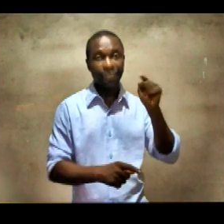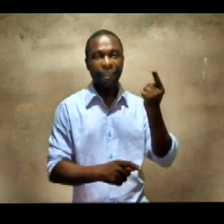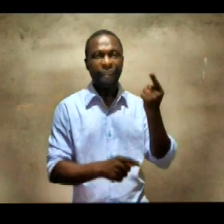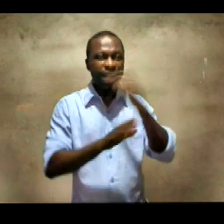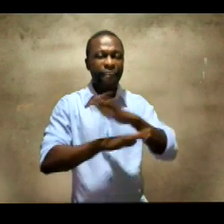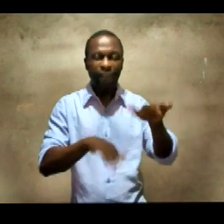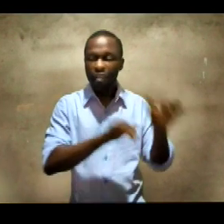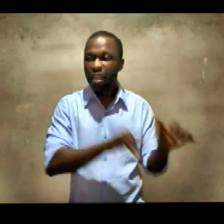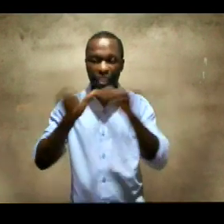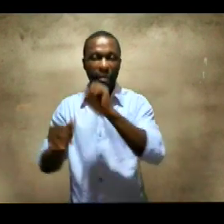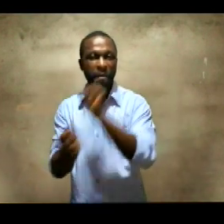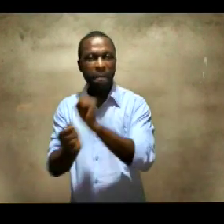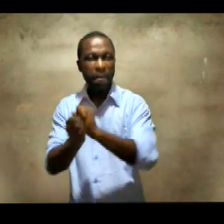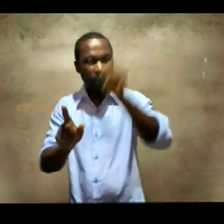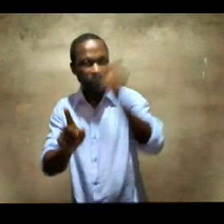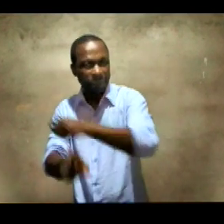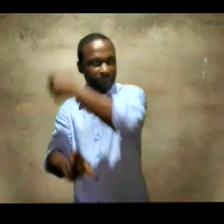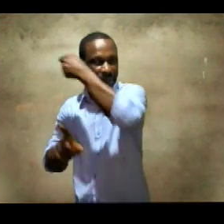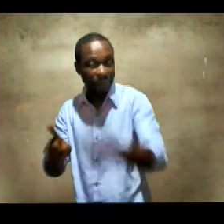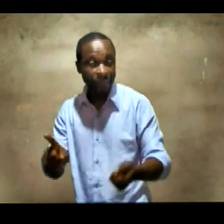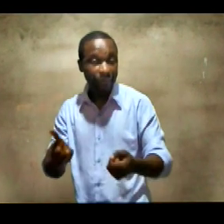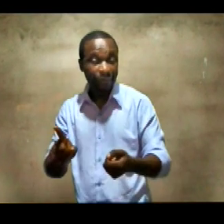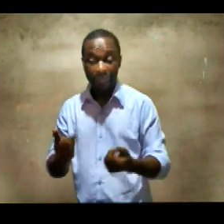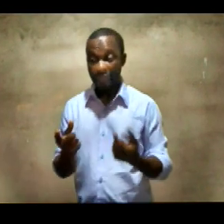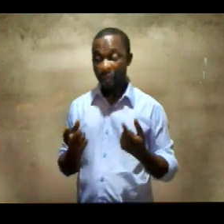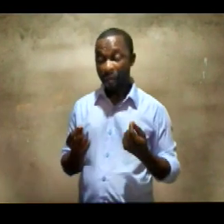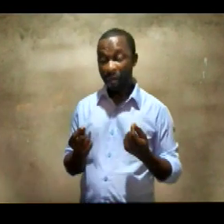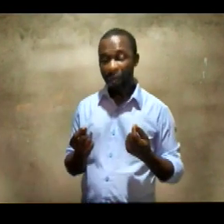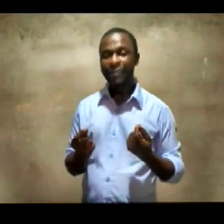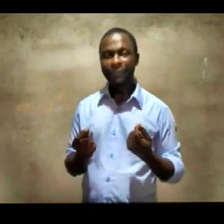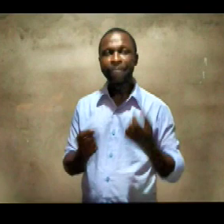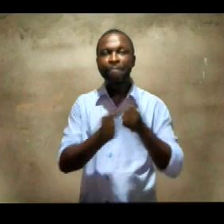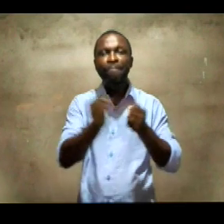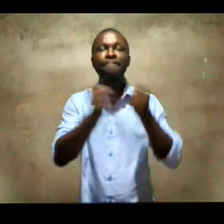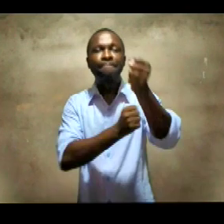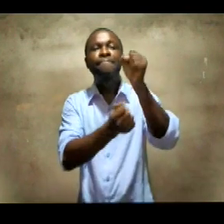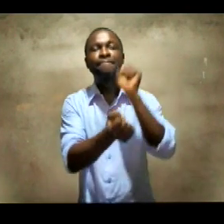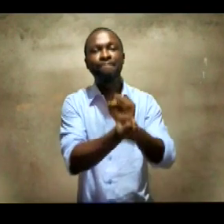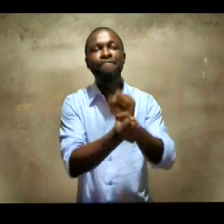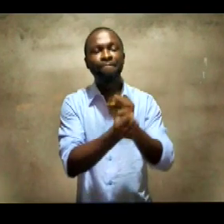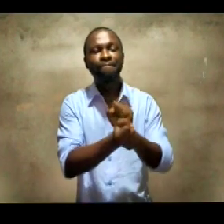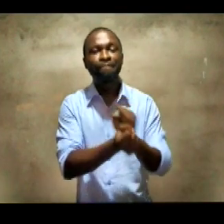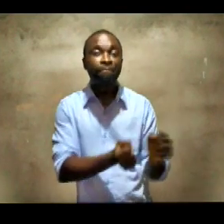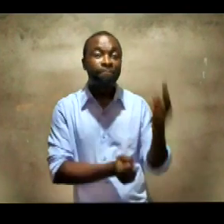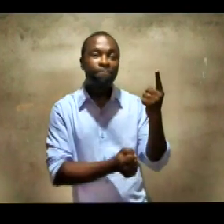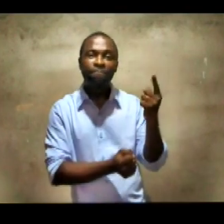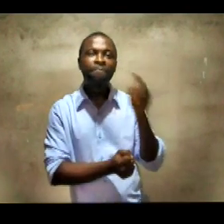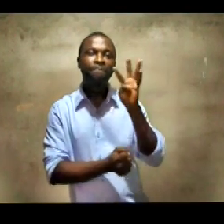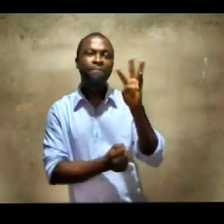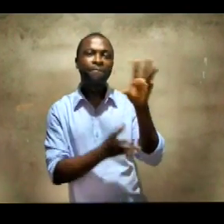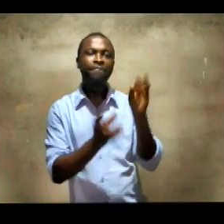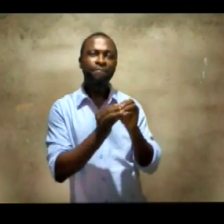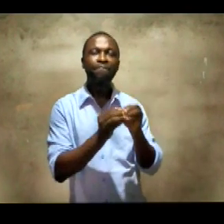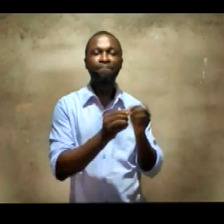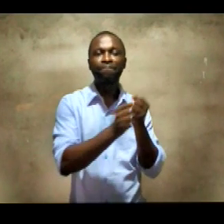Ndiagne des enfants enchaînés aux pieds dans une école coranique. En définitive, le maître de l'école, le forgeron et 4 autres personnes ont